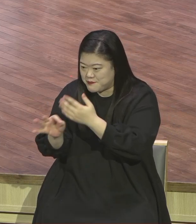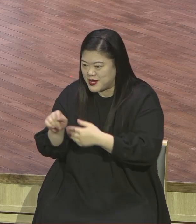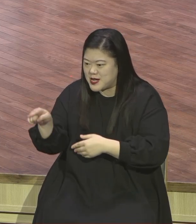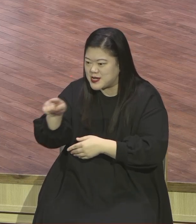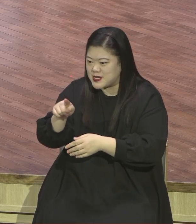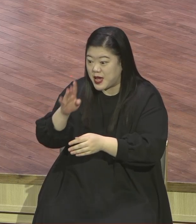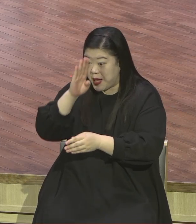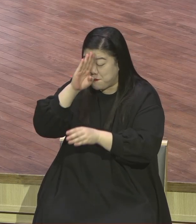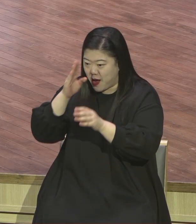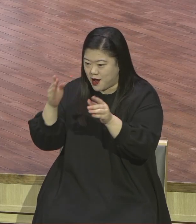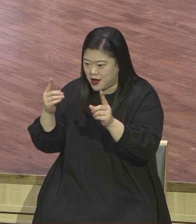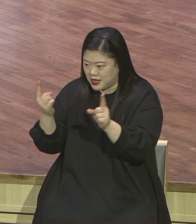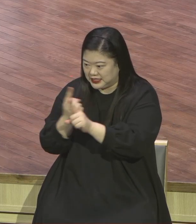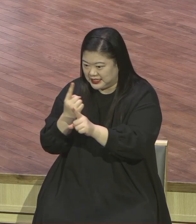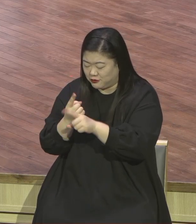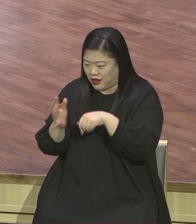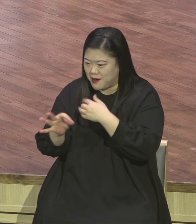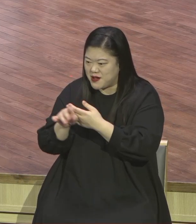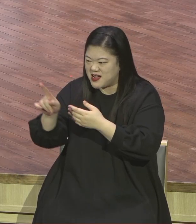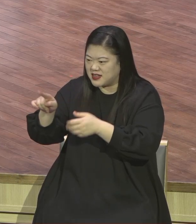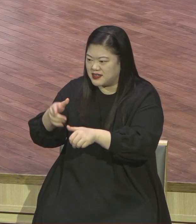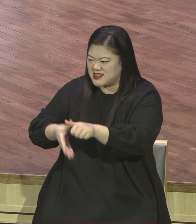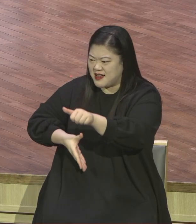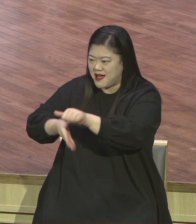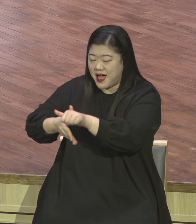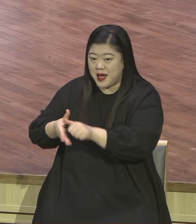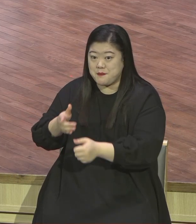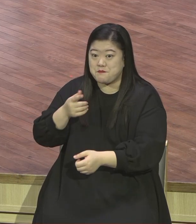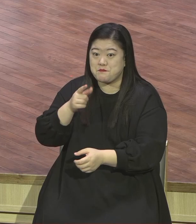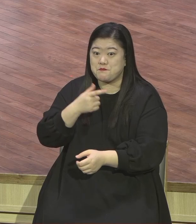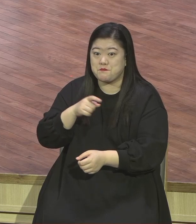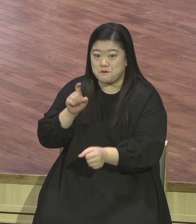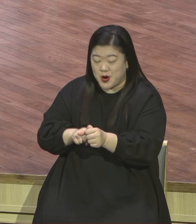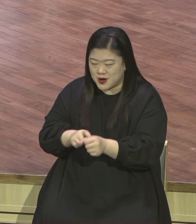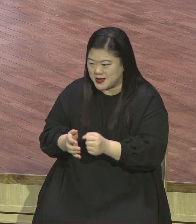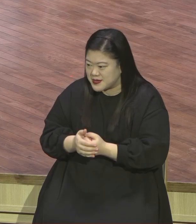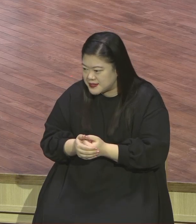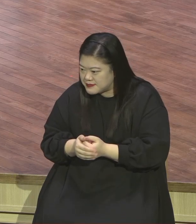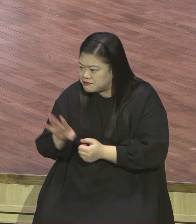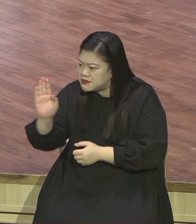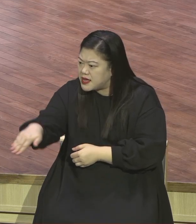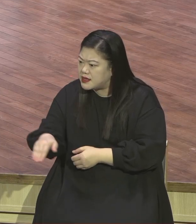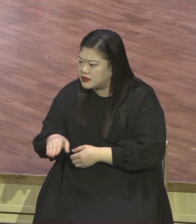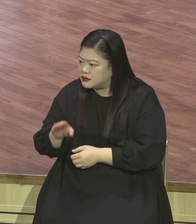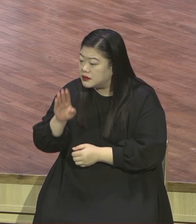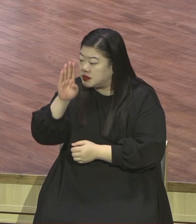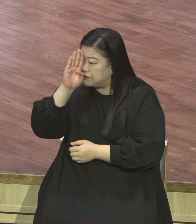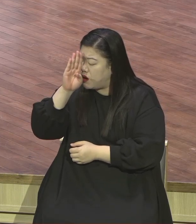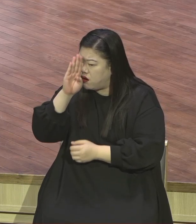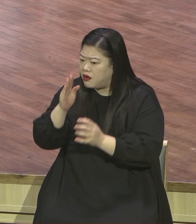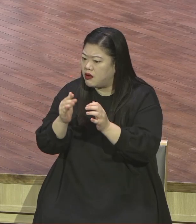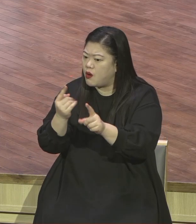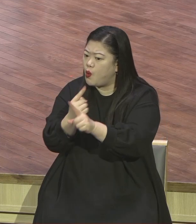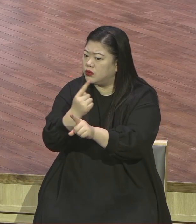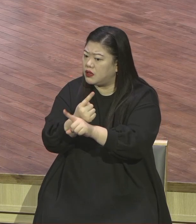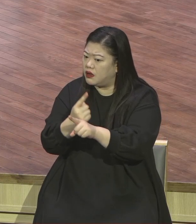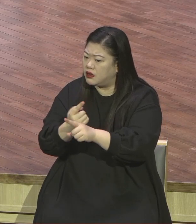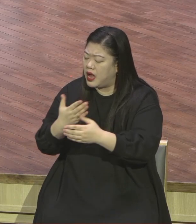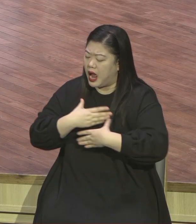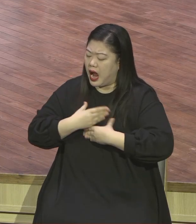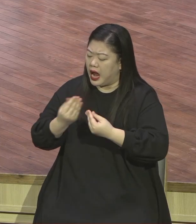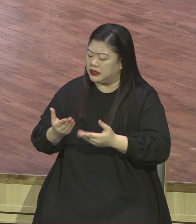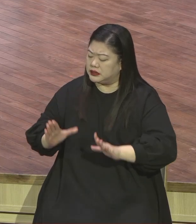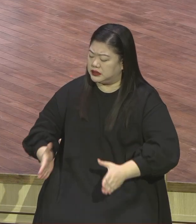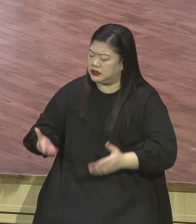것입니다. 안식일에 뱅고치는 것이 옳으느냐라는 질문을 합니다.